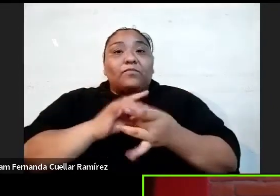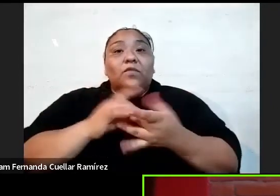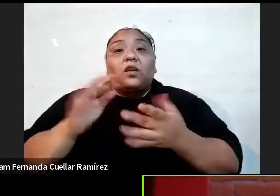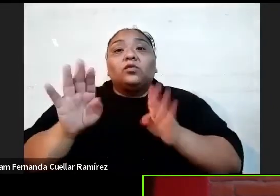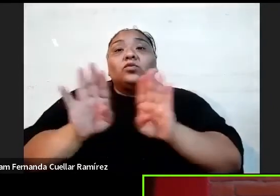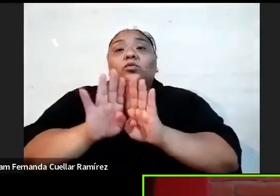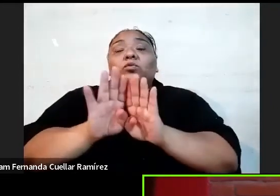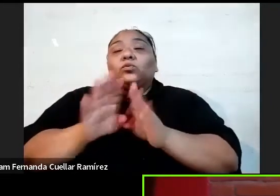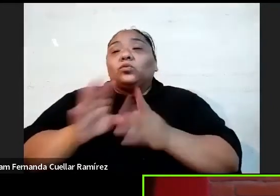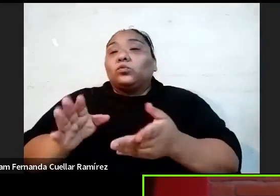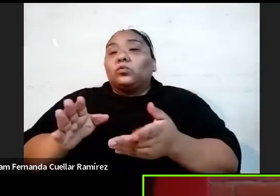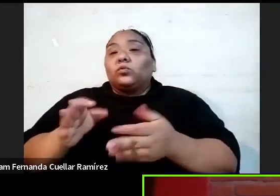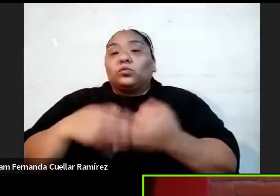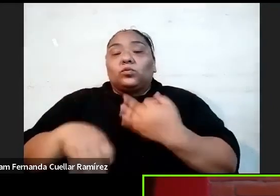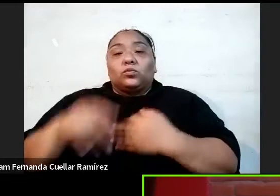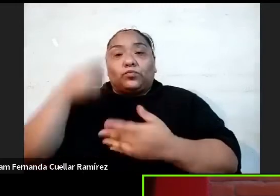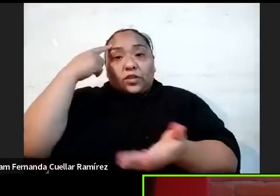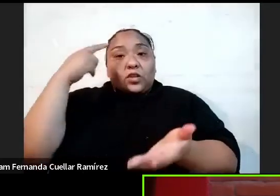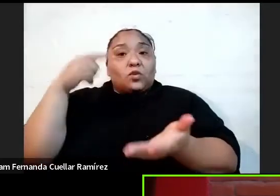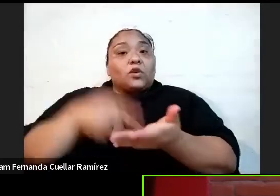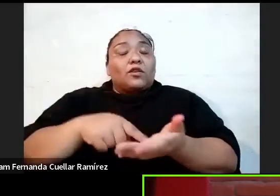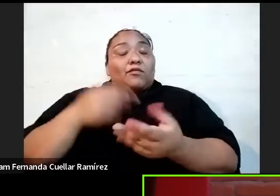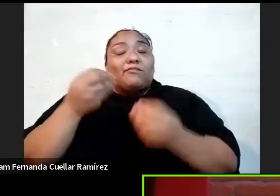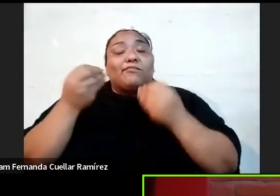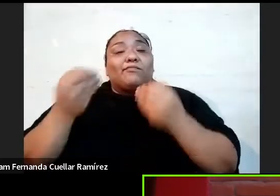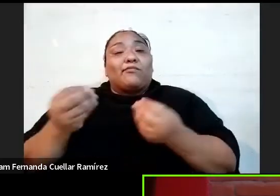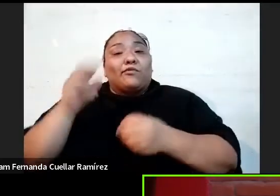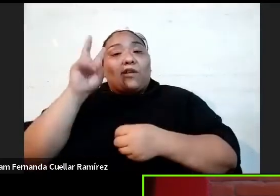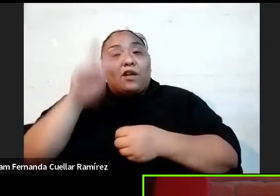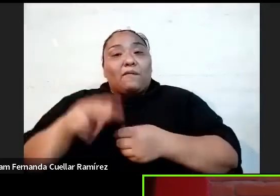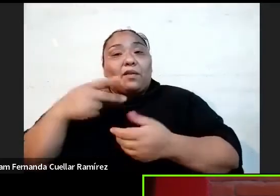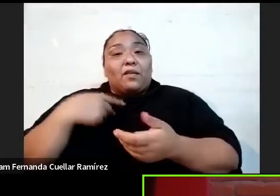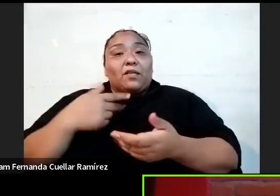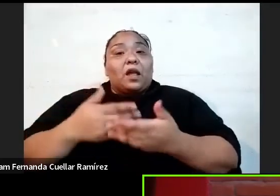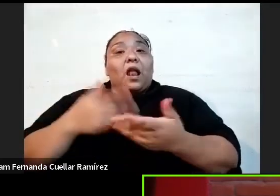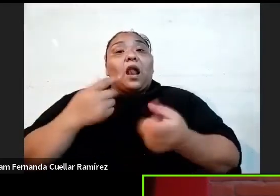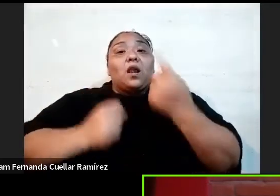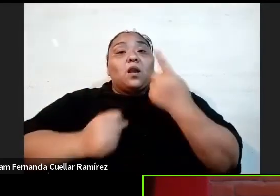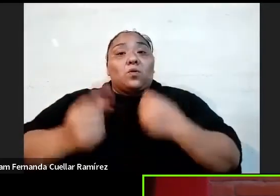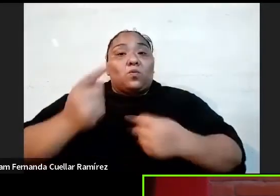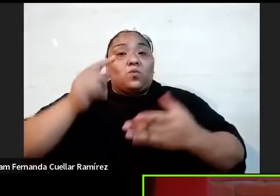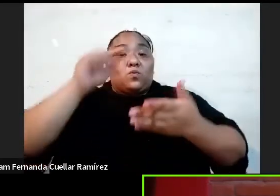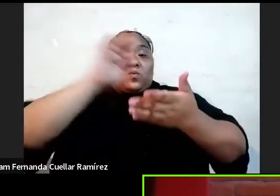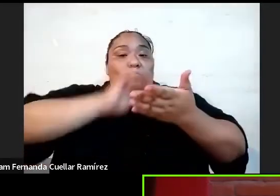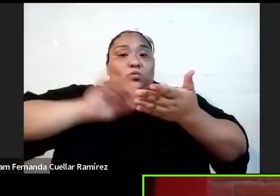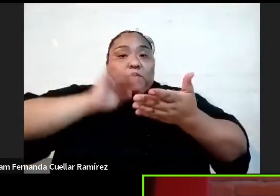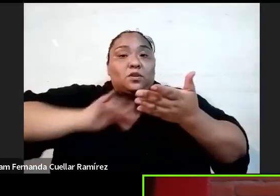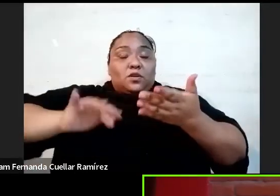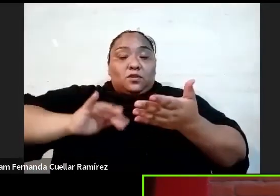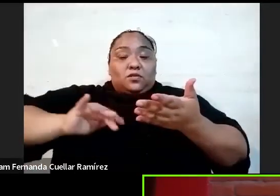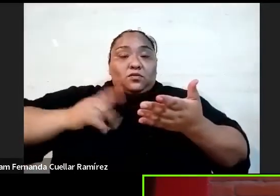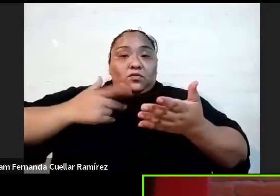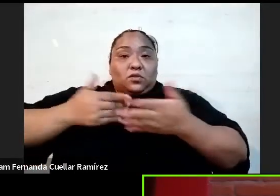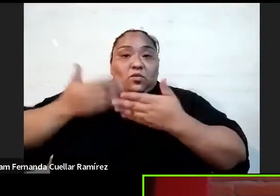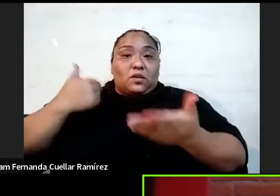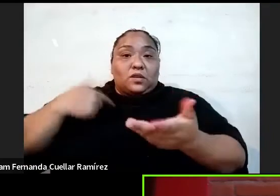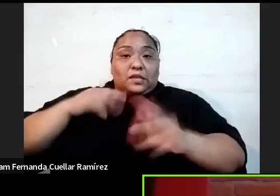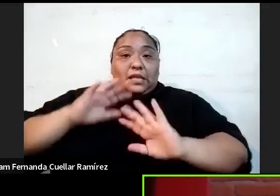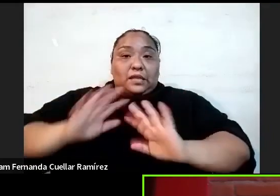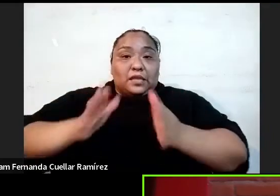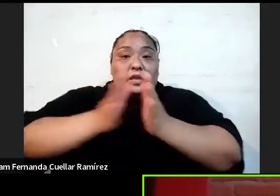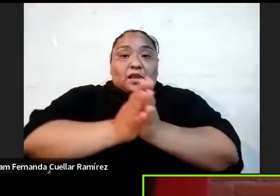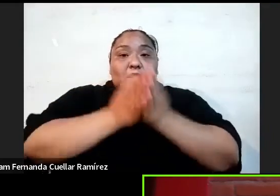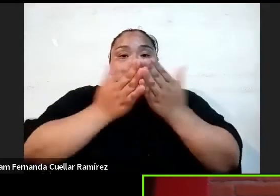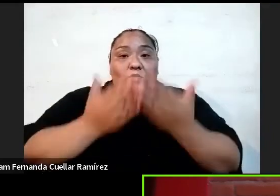creo mucho por los textos que me he tocado leer, puesto que, por ejemplo, me inicié yo antes de la literatura, me inicié